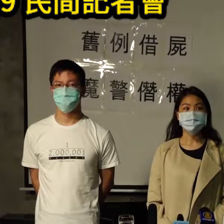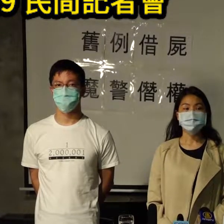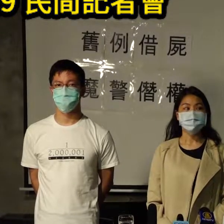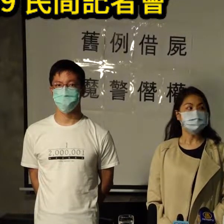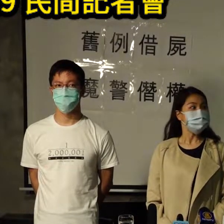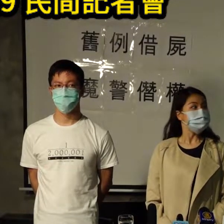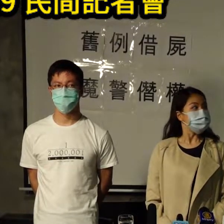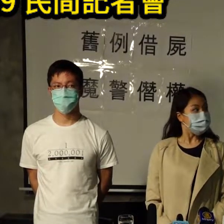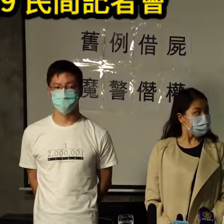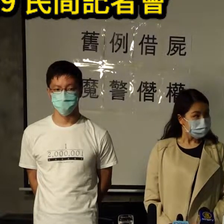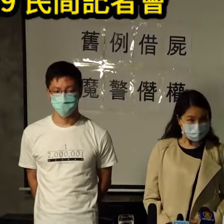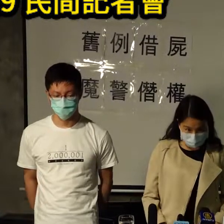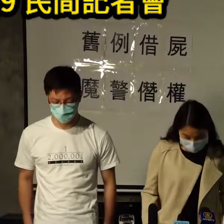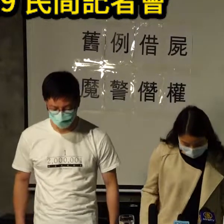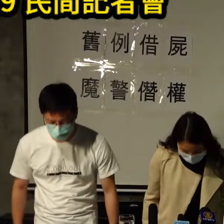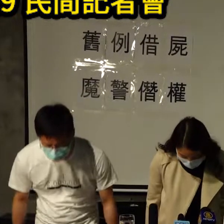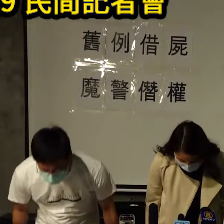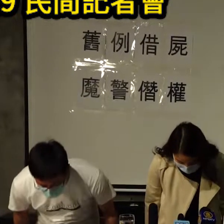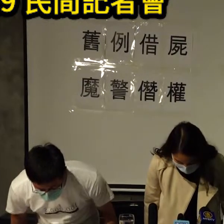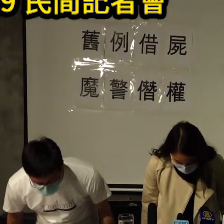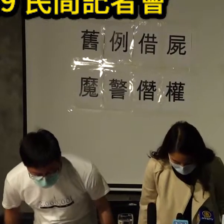好 麻煩你 我是艾仁星站坐